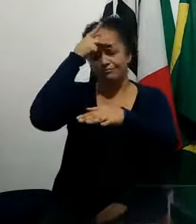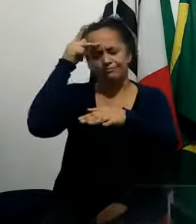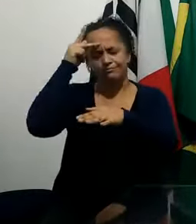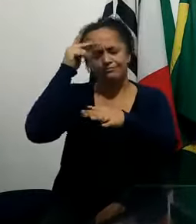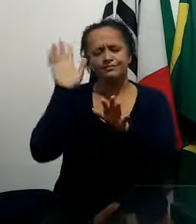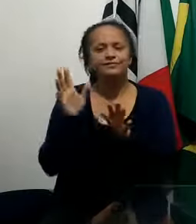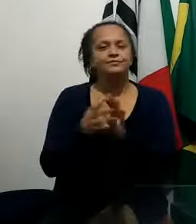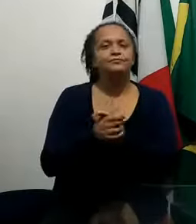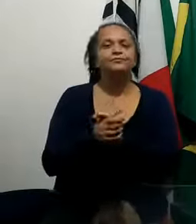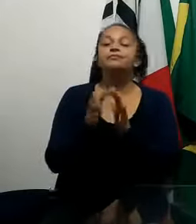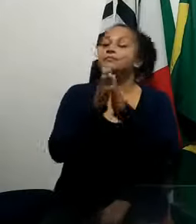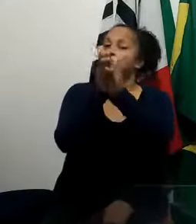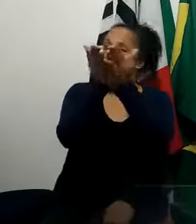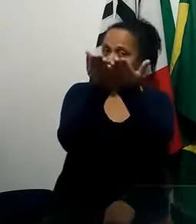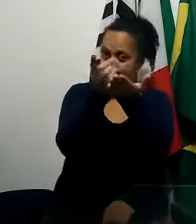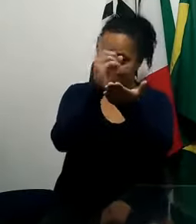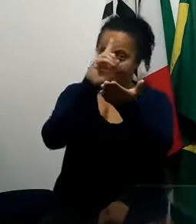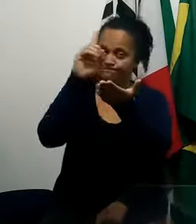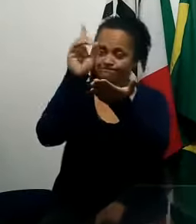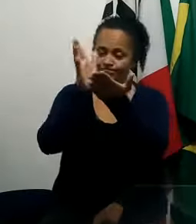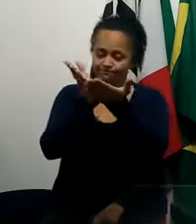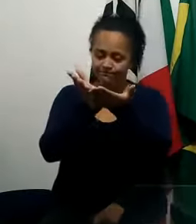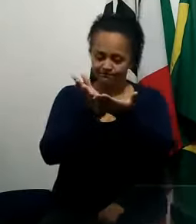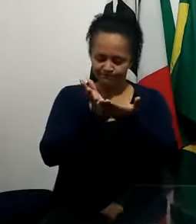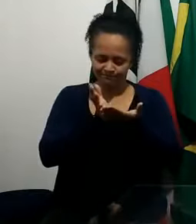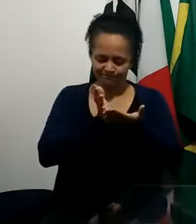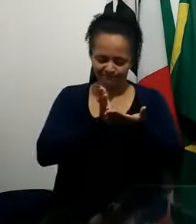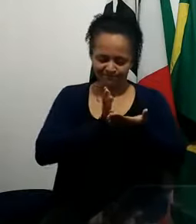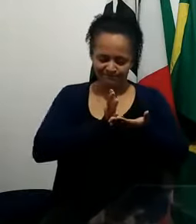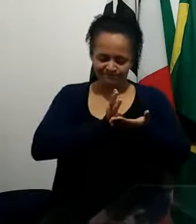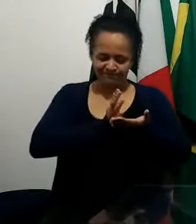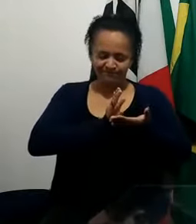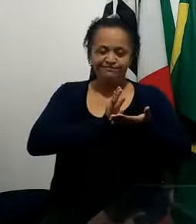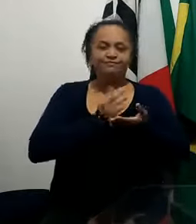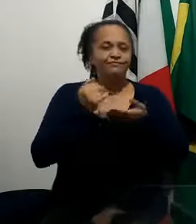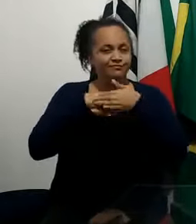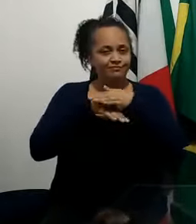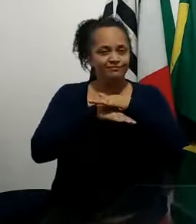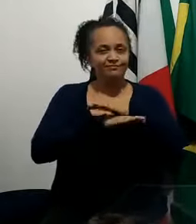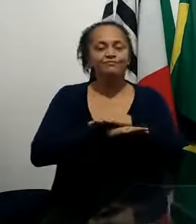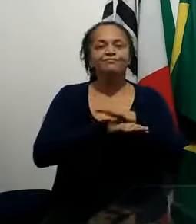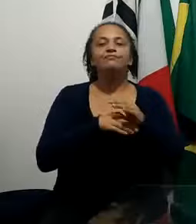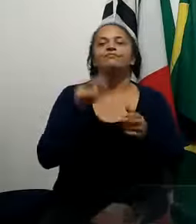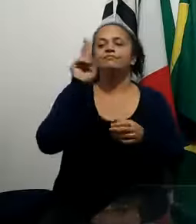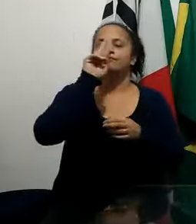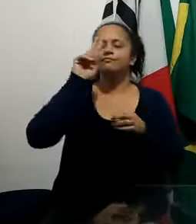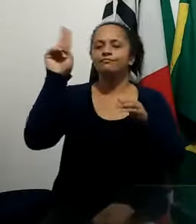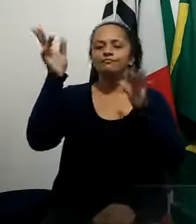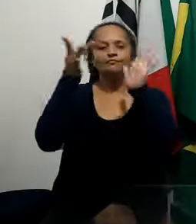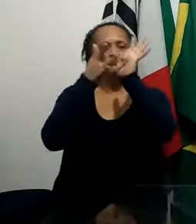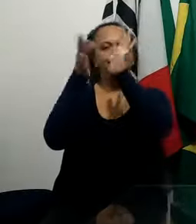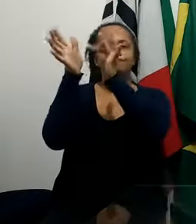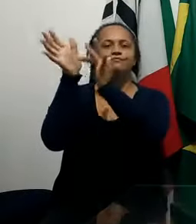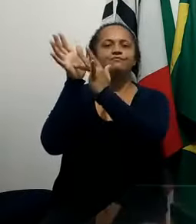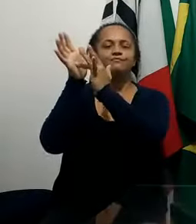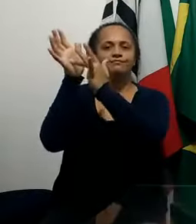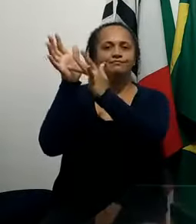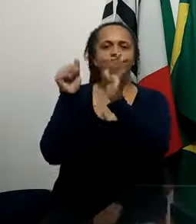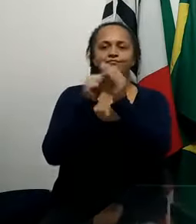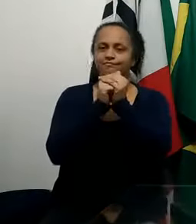que a tua palavra não volte vazia, mas cumpra o seu propósito. Em nome de